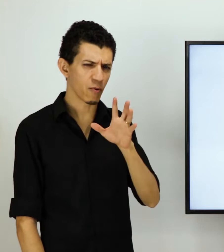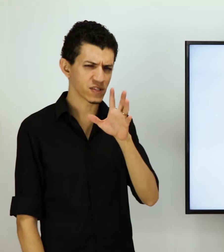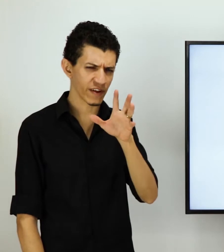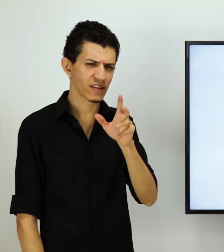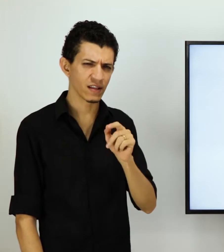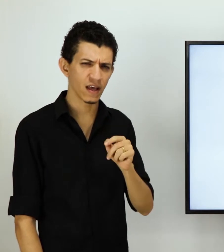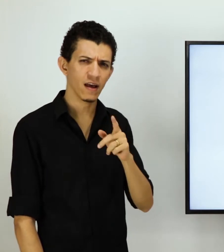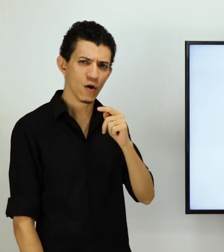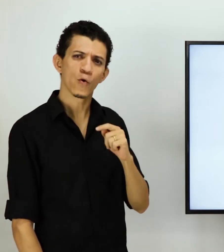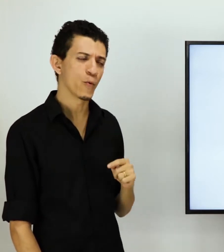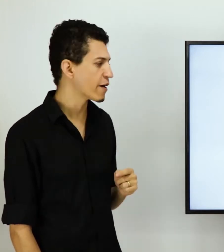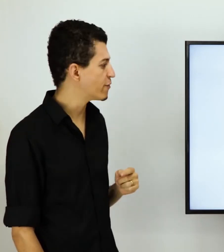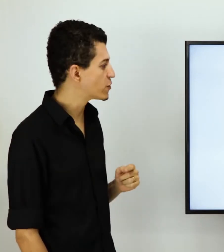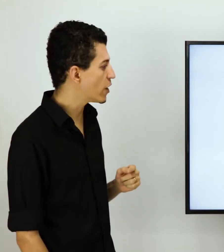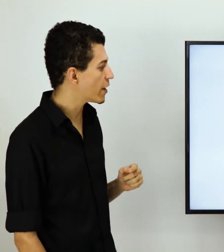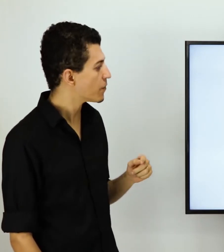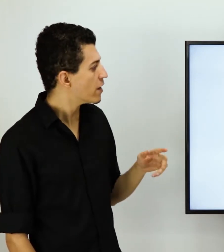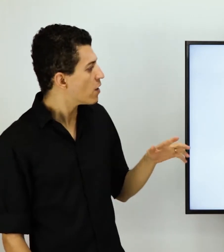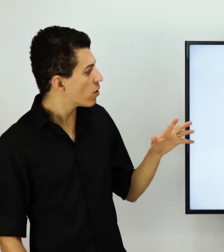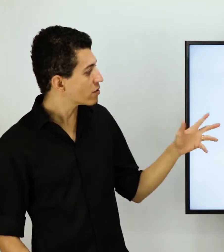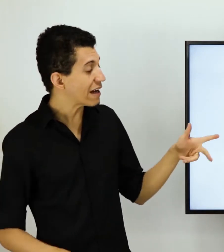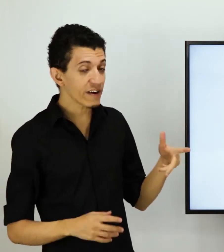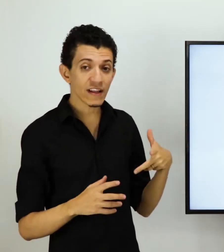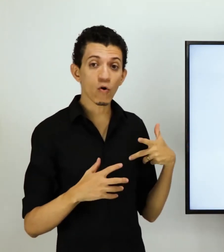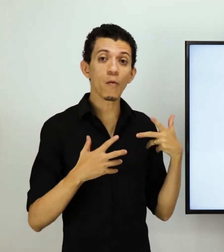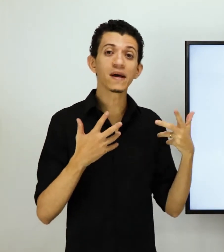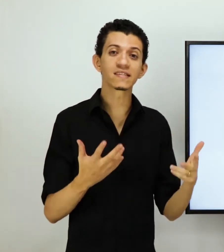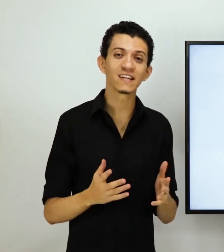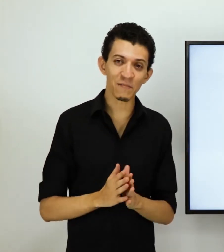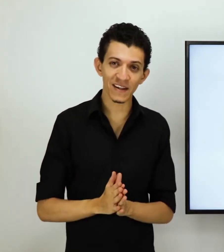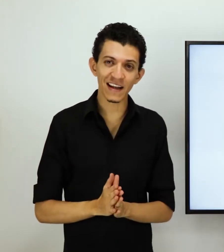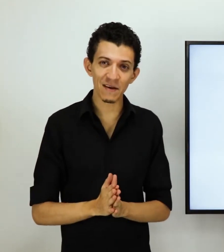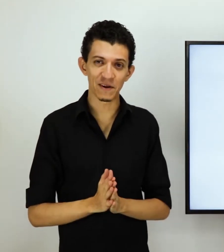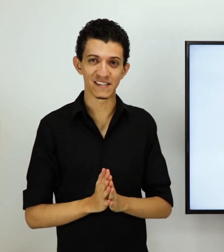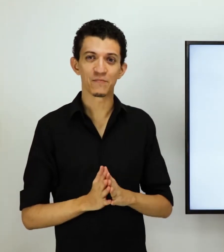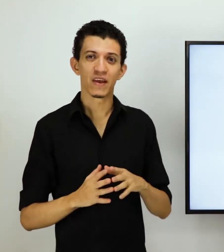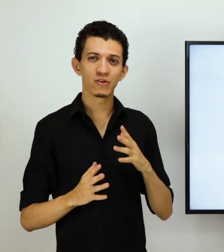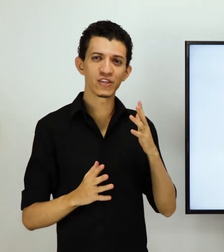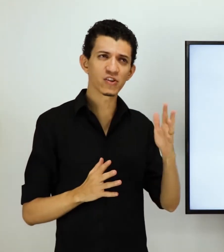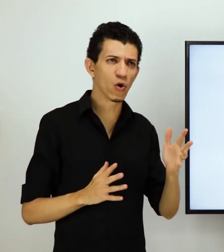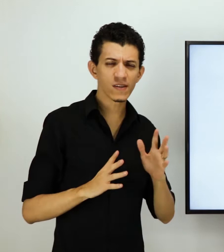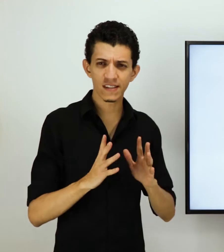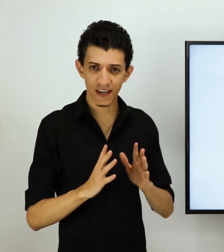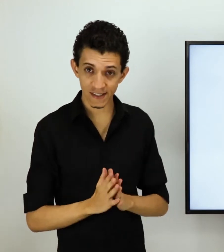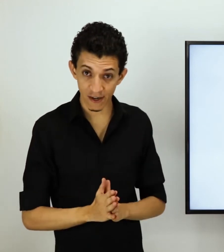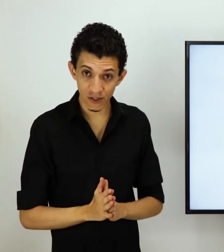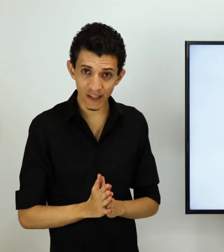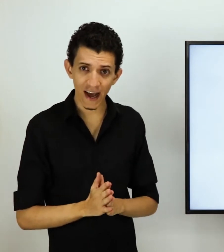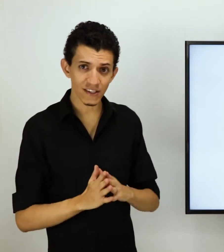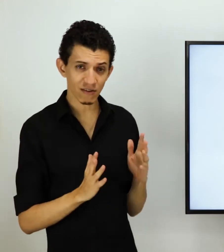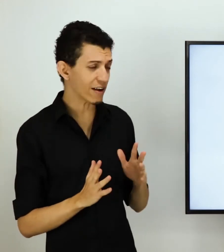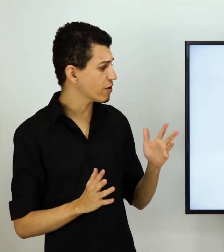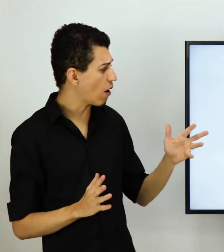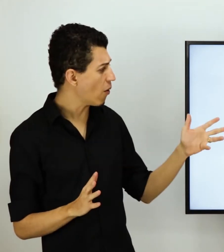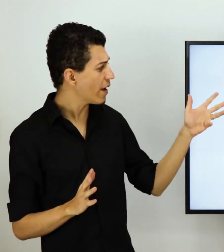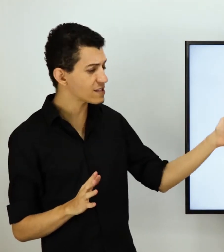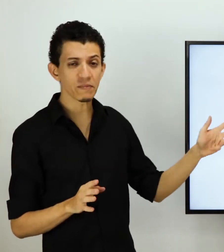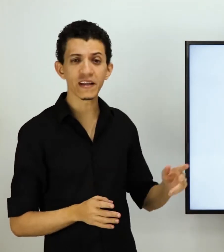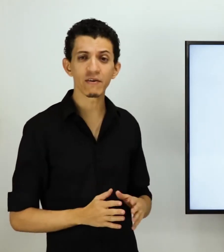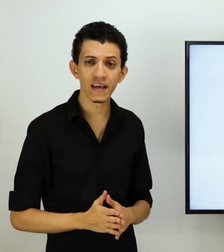você vai entender como é que funciona, quando eu estava ainda começando a aprender Libras. Eu tinha 12, 13 anos de idade e eu estava igual esse menino